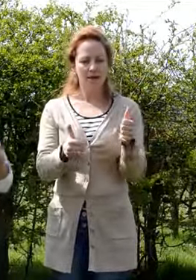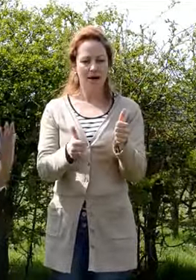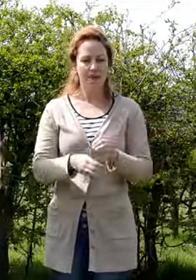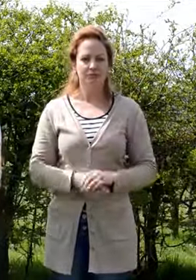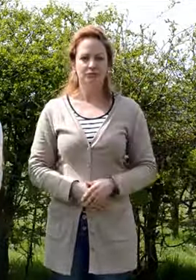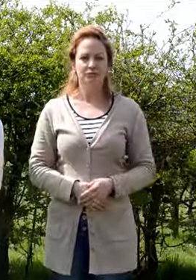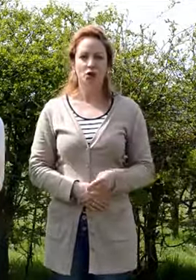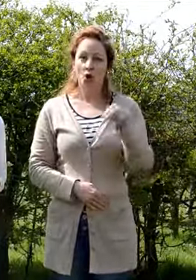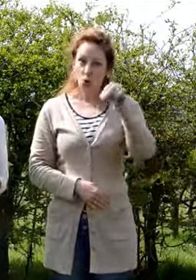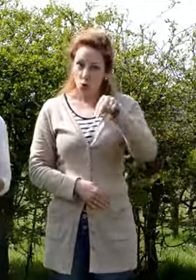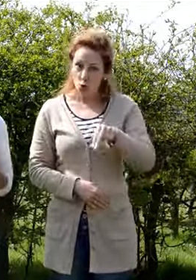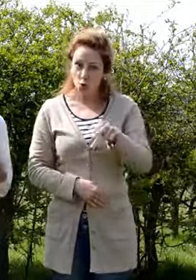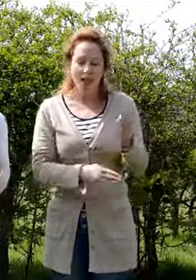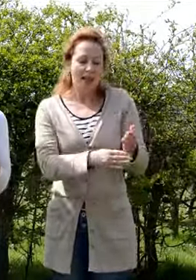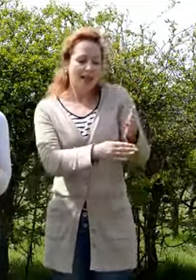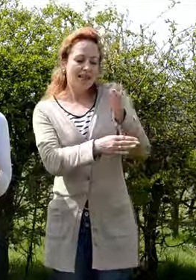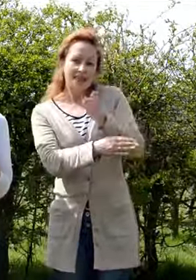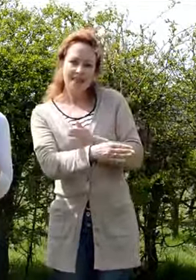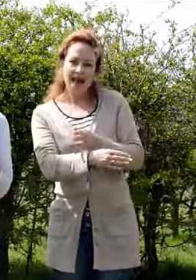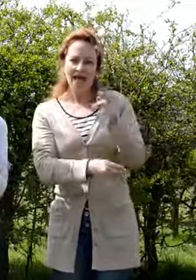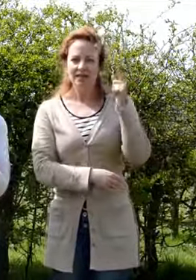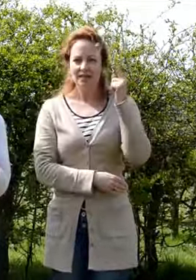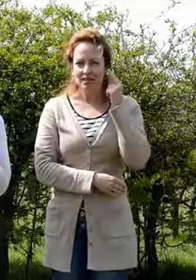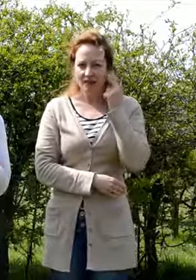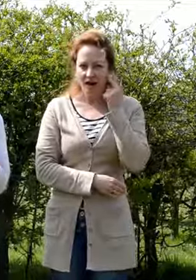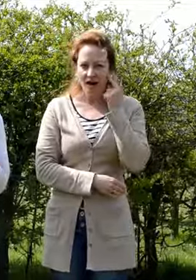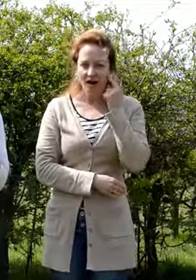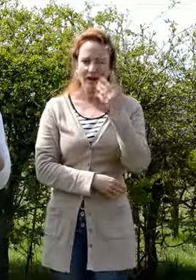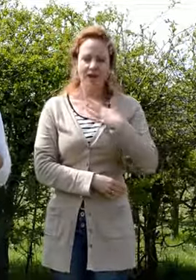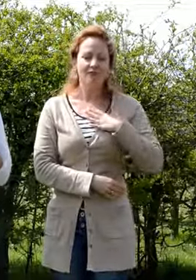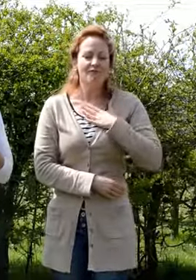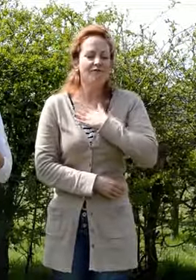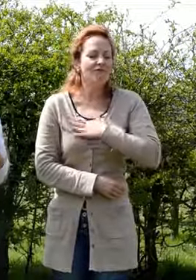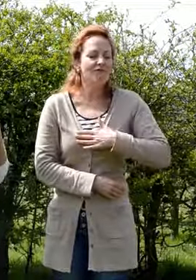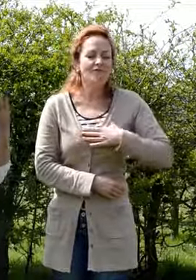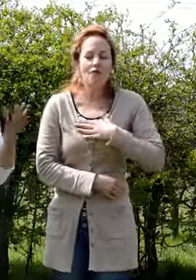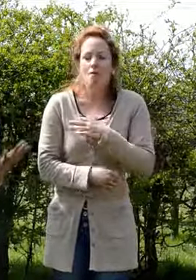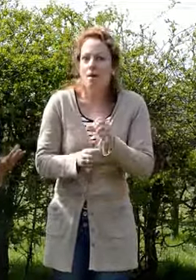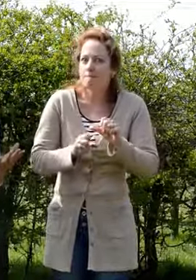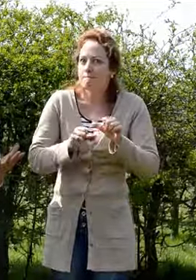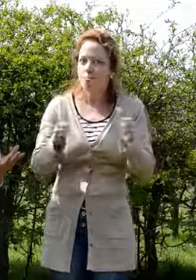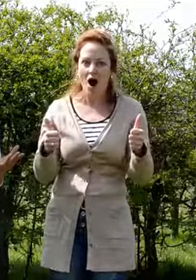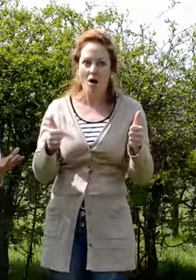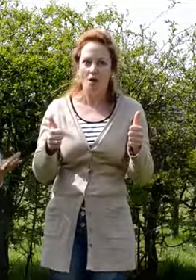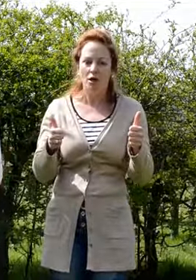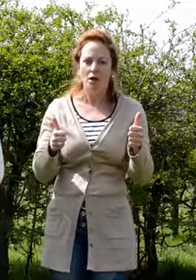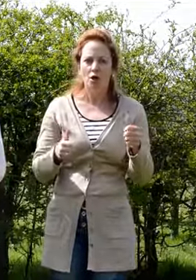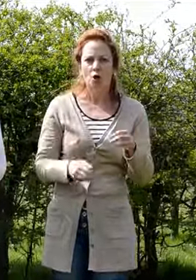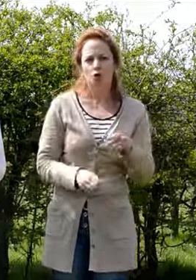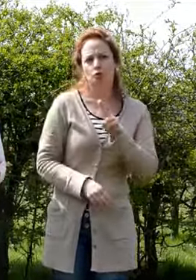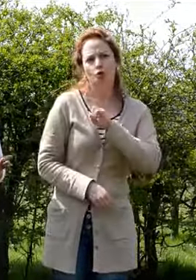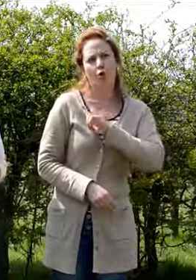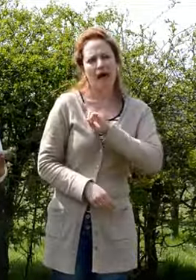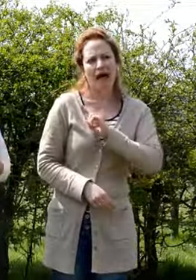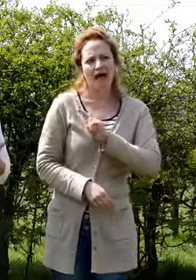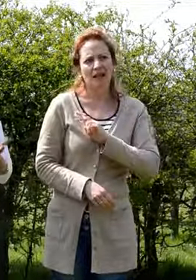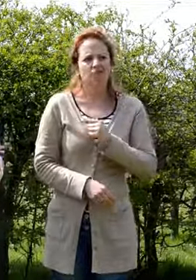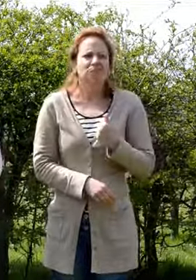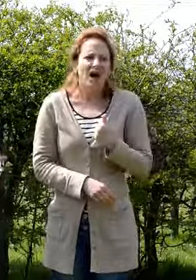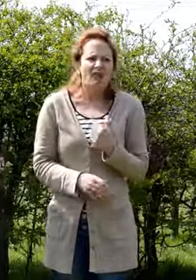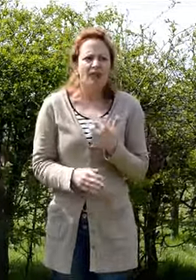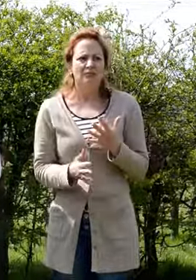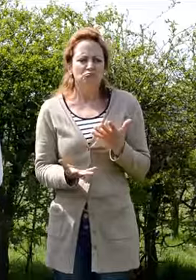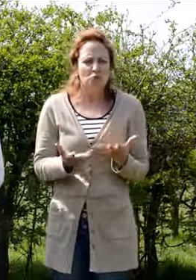een super gevoel. Ik ben niet onzeker. Normaal ben ik altijd onzeker. Wat mis ik? Wat